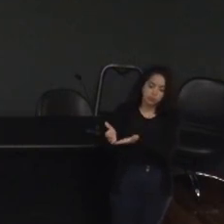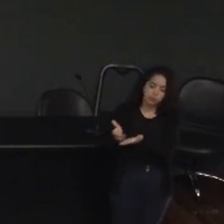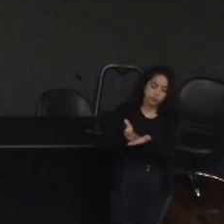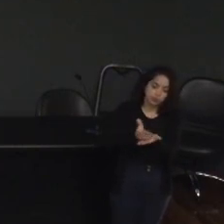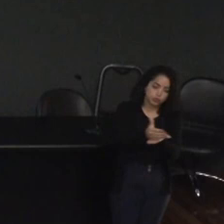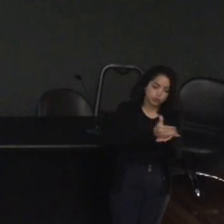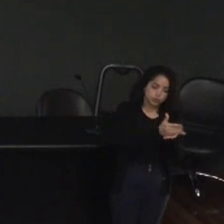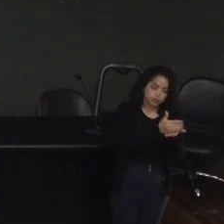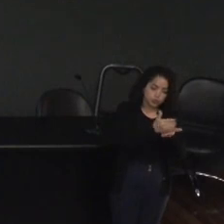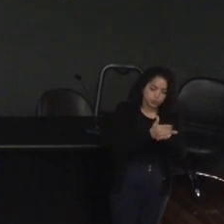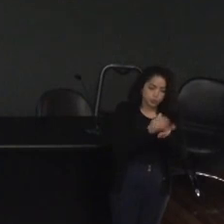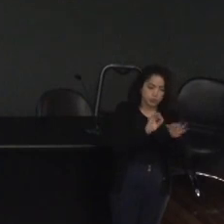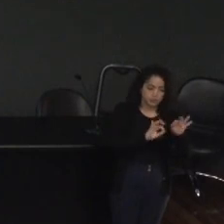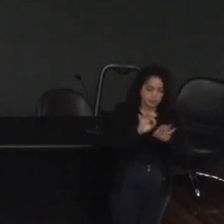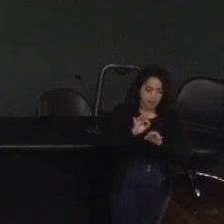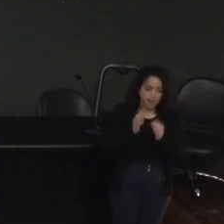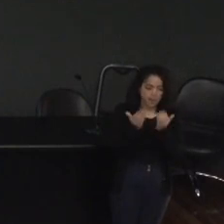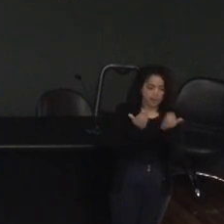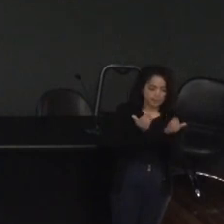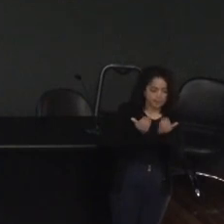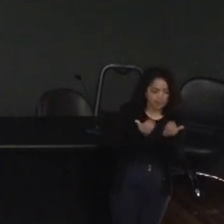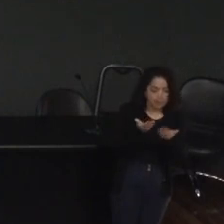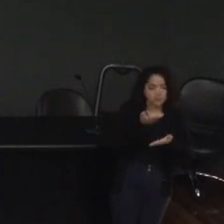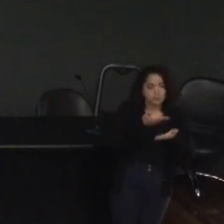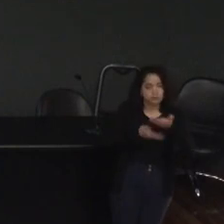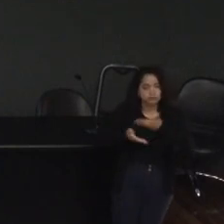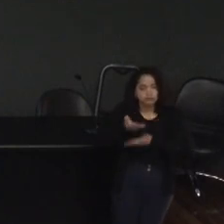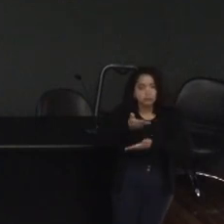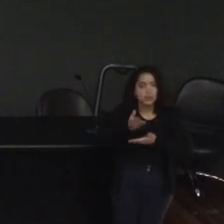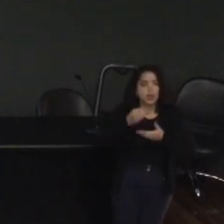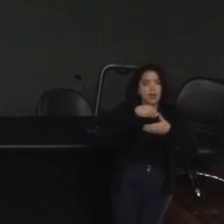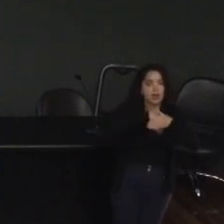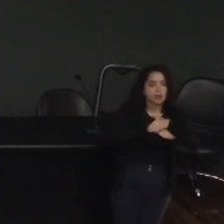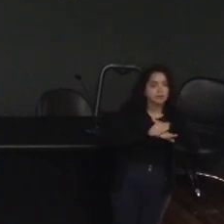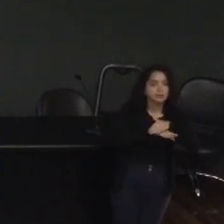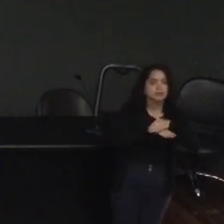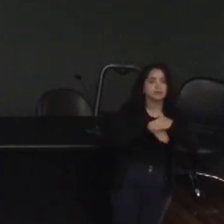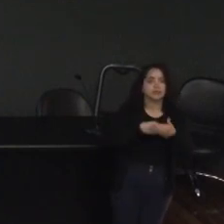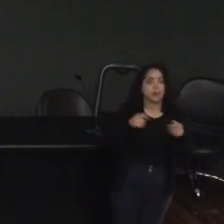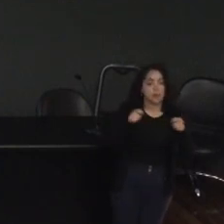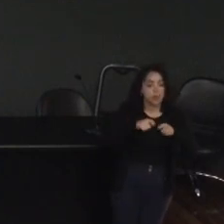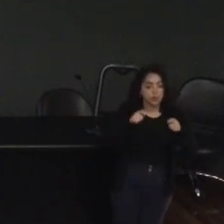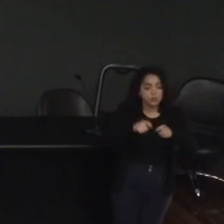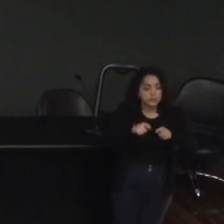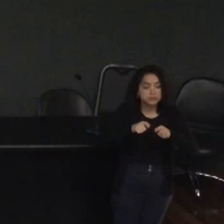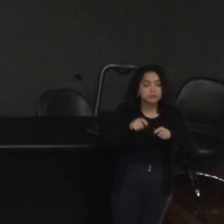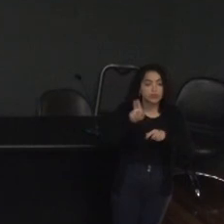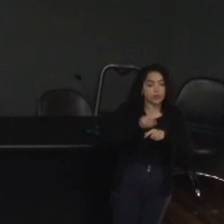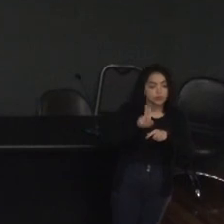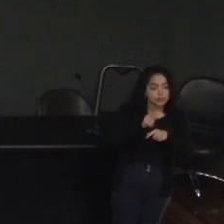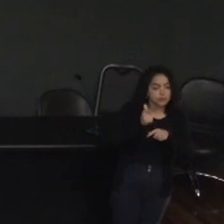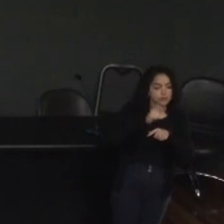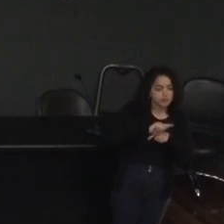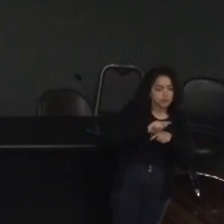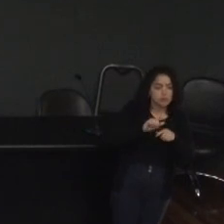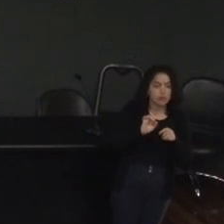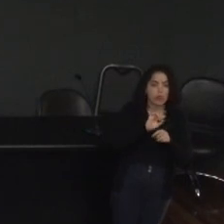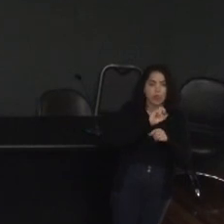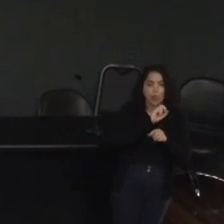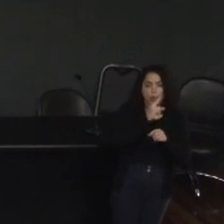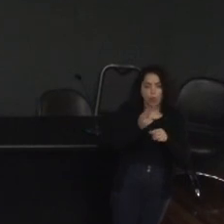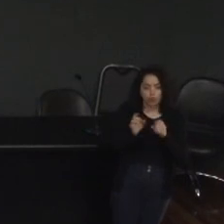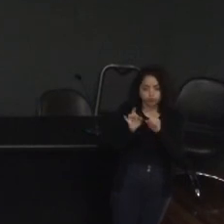processamento análise compartilhamento armazenamento possível ou não reutilização e eliminação